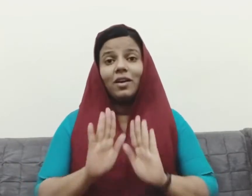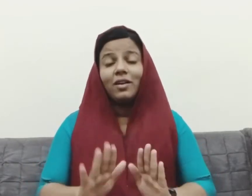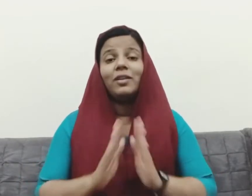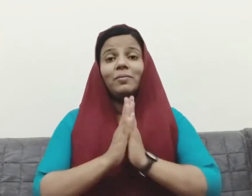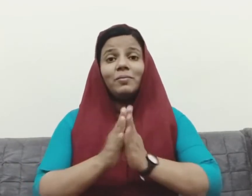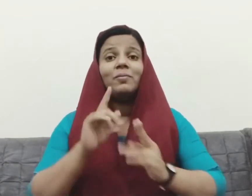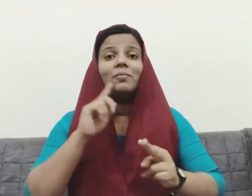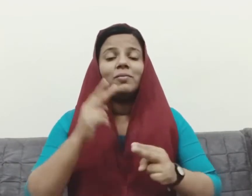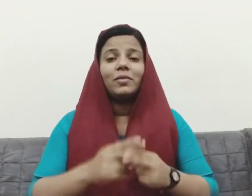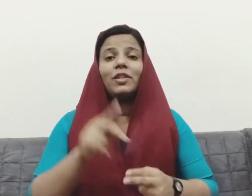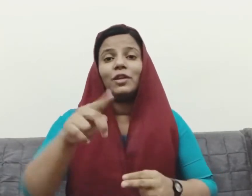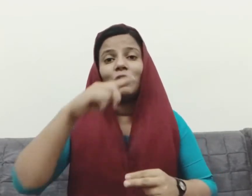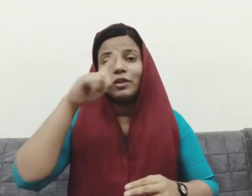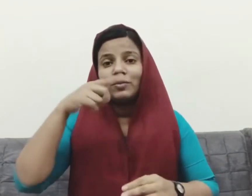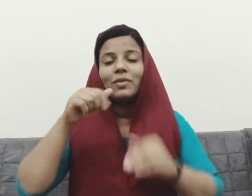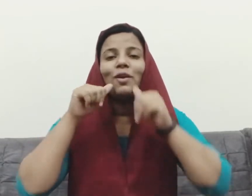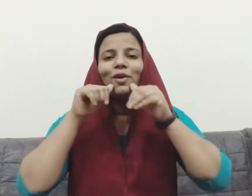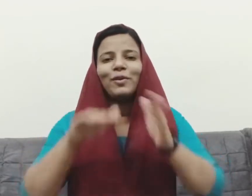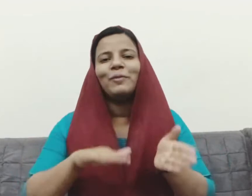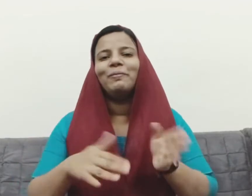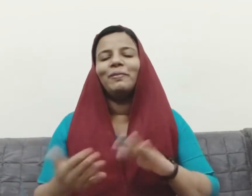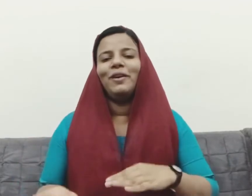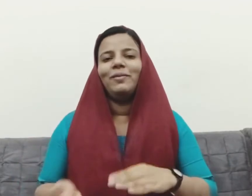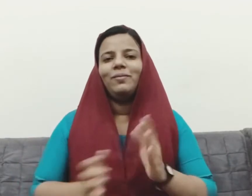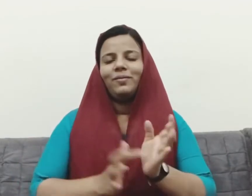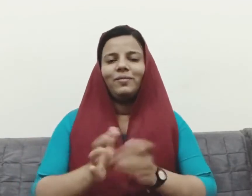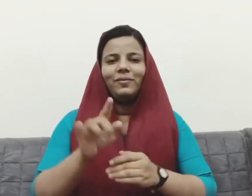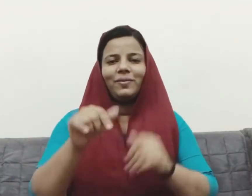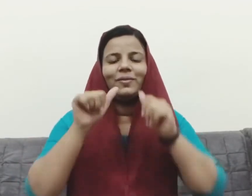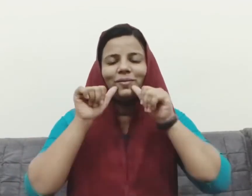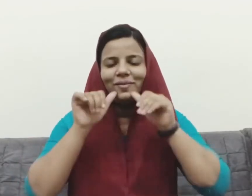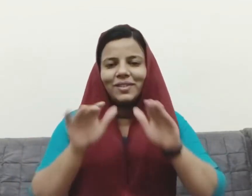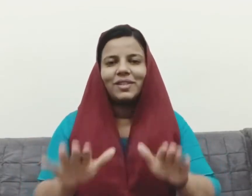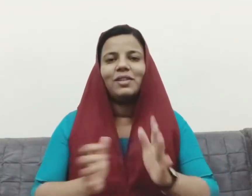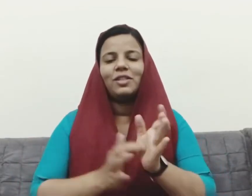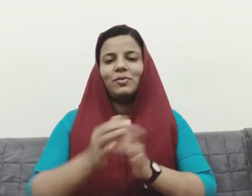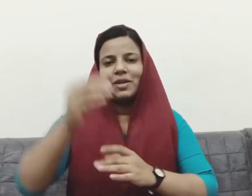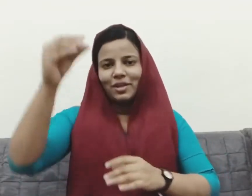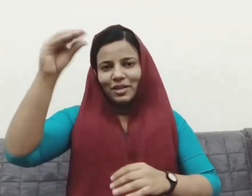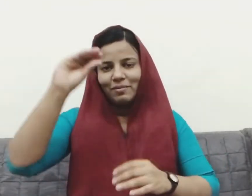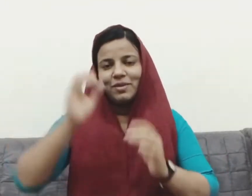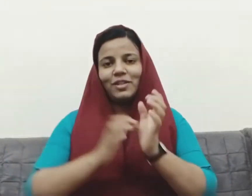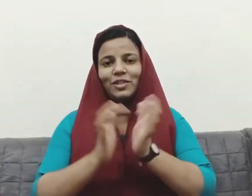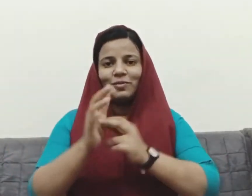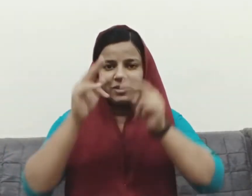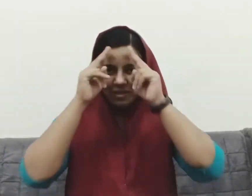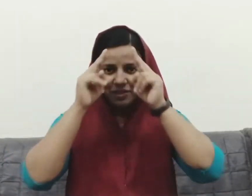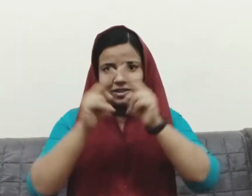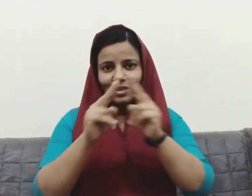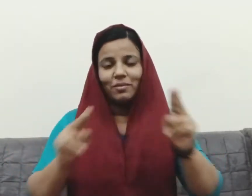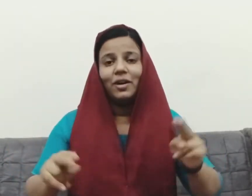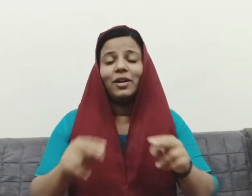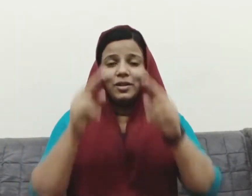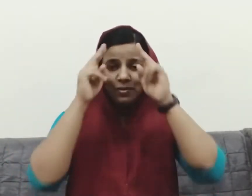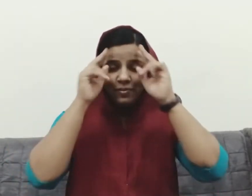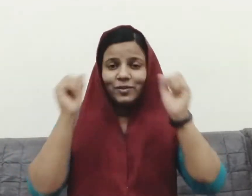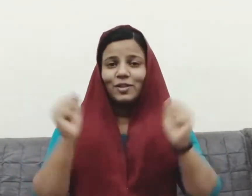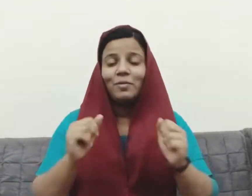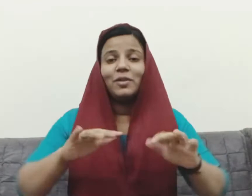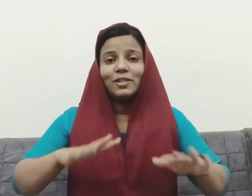മാത്രമേ നിങ്ങളുടെ ജീവിതത്തിൽ അത് അനുഗ്രഹമായി തീരുകയുള്ളൂ. കർത്താവ് നിങ്ങളെ അനുഗ്രഹിക്കട്ടെ. കർത്താവിൻ്റെ കൃപയും കർത്താവിൻ്റെ സമാധാനവും സ്വസ്ഥതയും